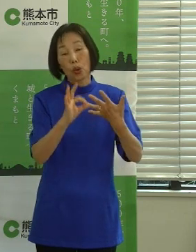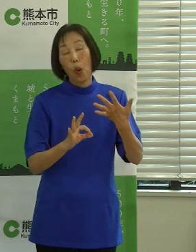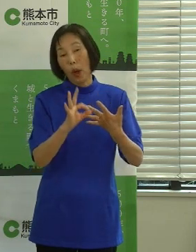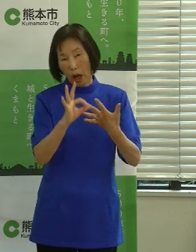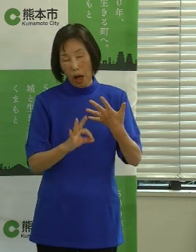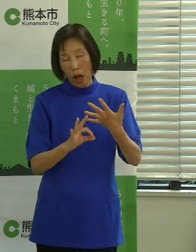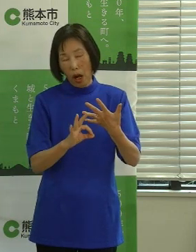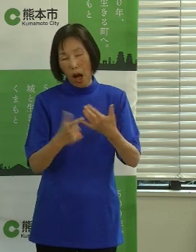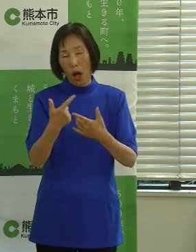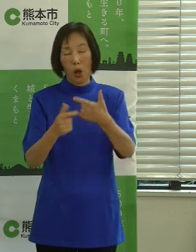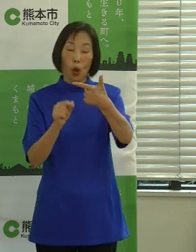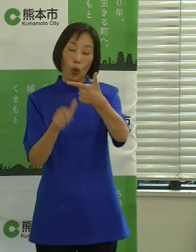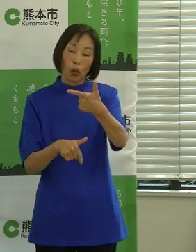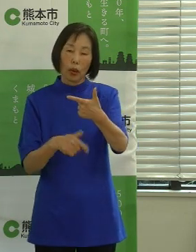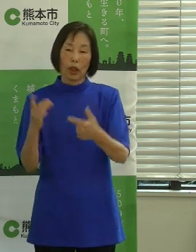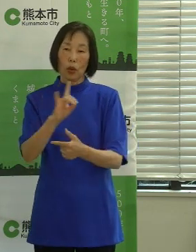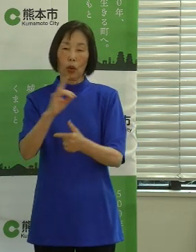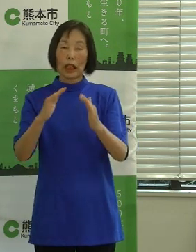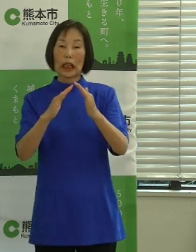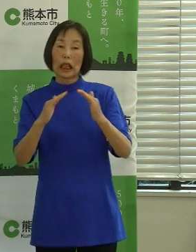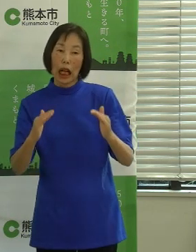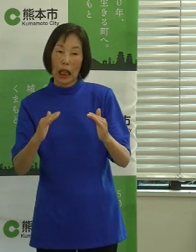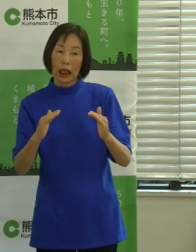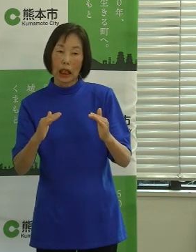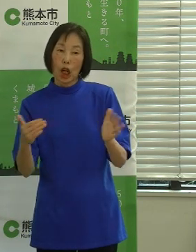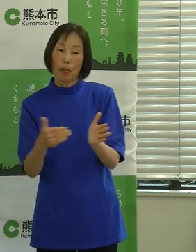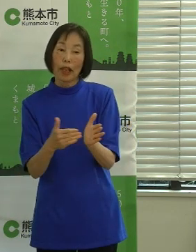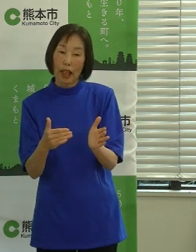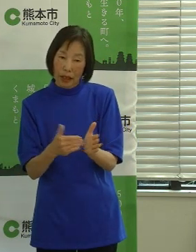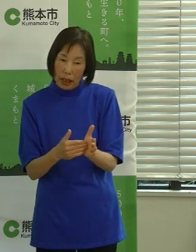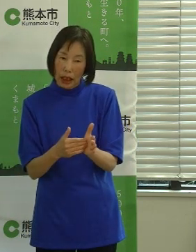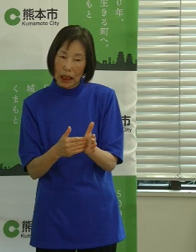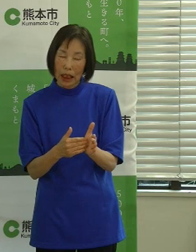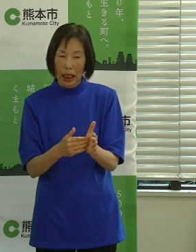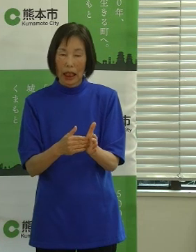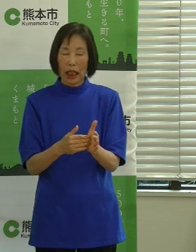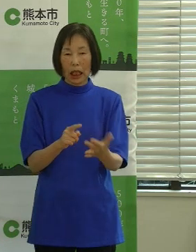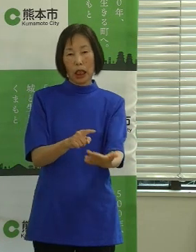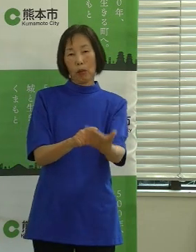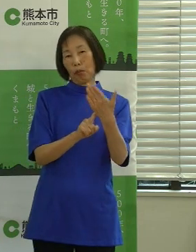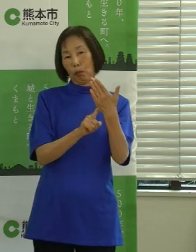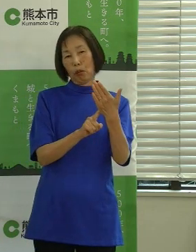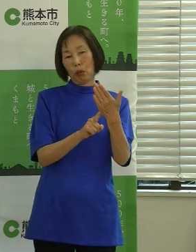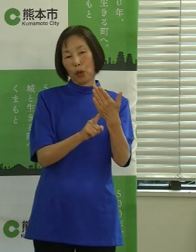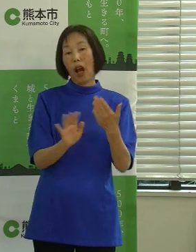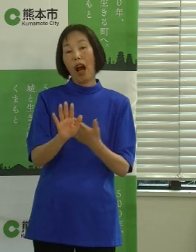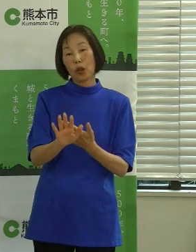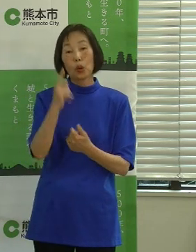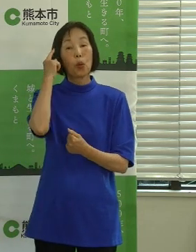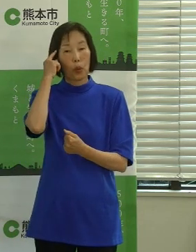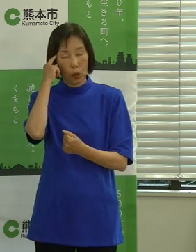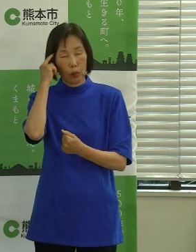会までの間にですね、一定程度出てくる部分があると。でもちろん